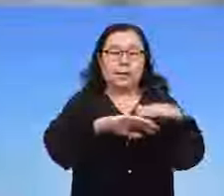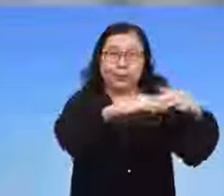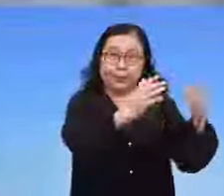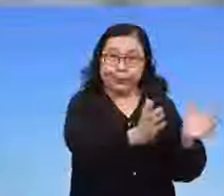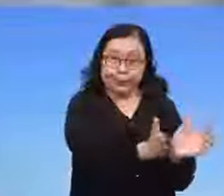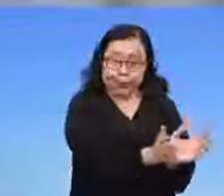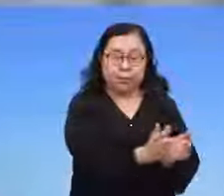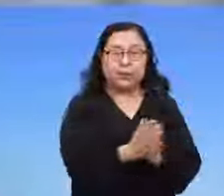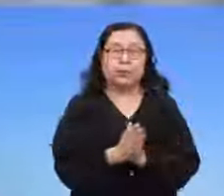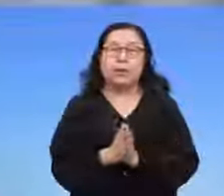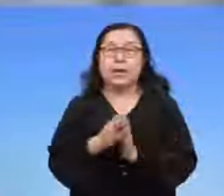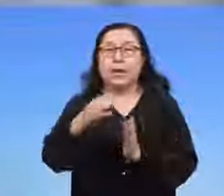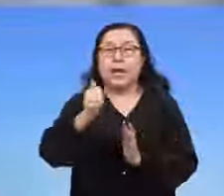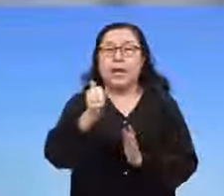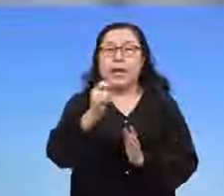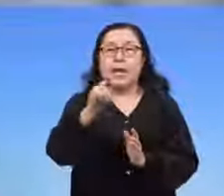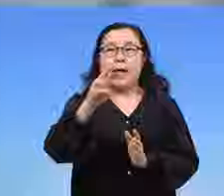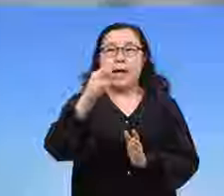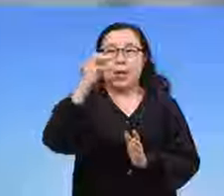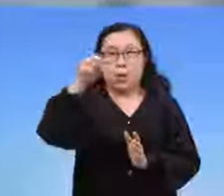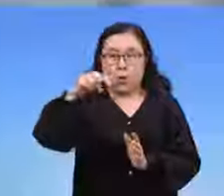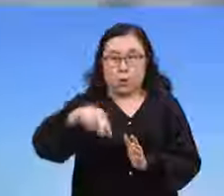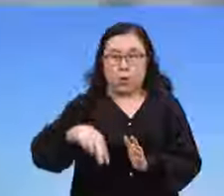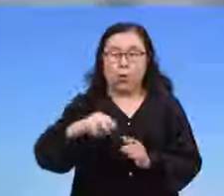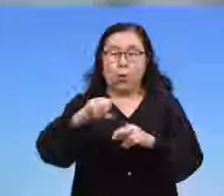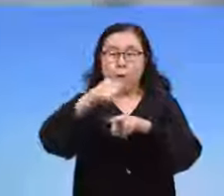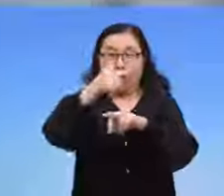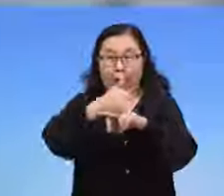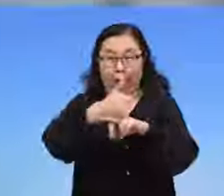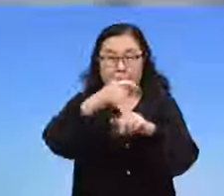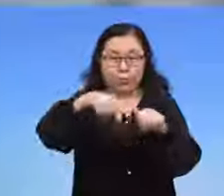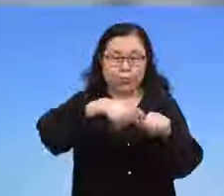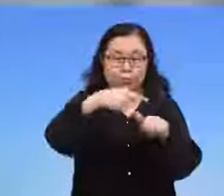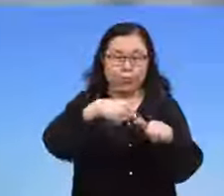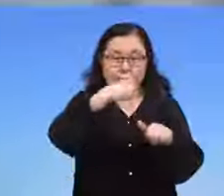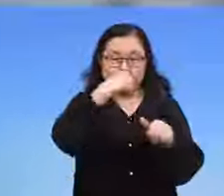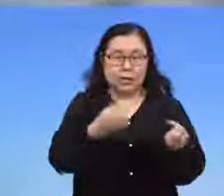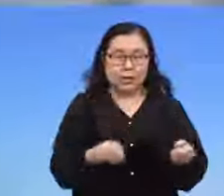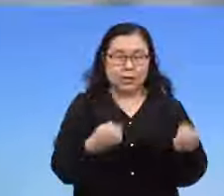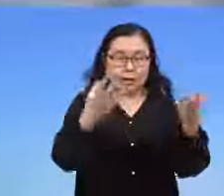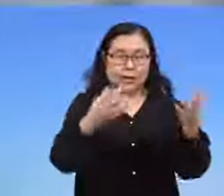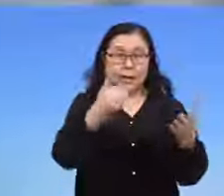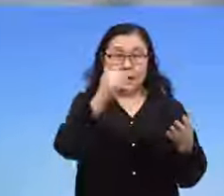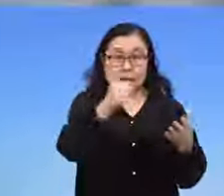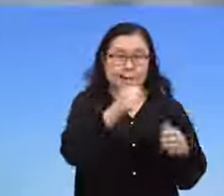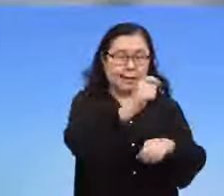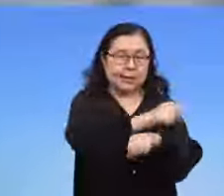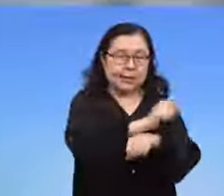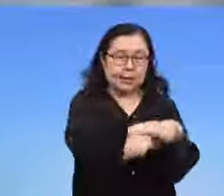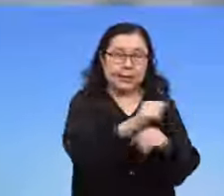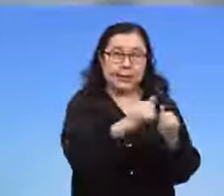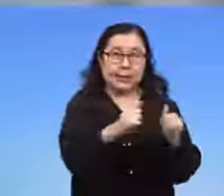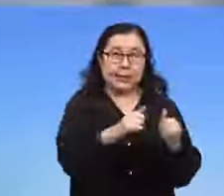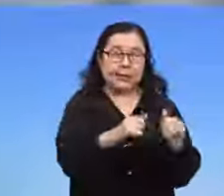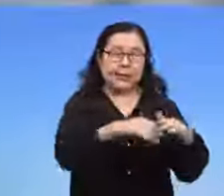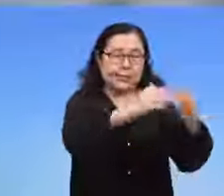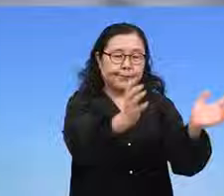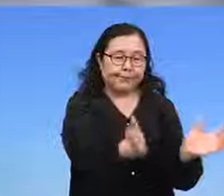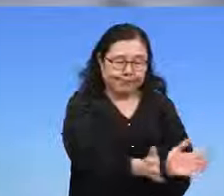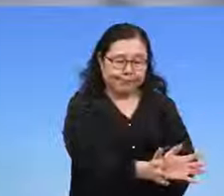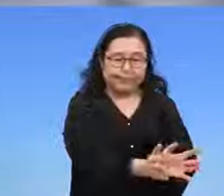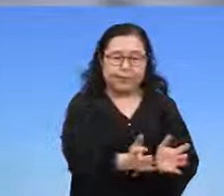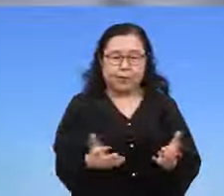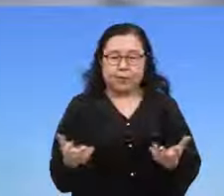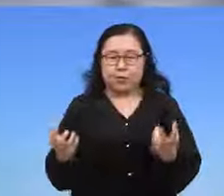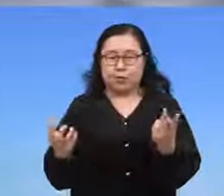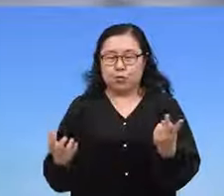그룹은 본문에 나오는 이 헤롯 왕과 또 그 주변에 있던 대제사장과 서기관들, 이렇게 두 그룹으로 나눌